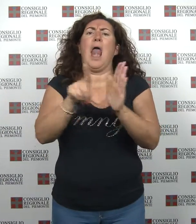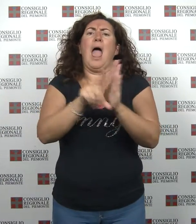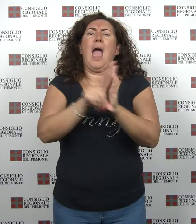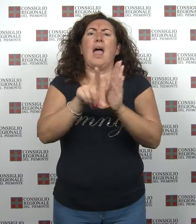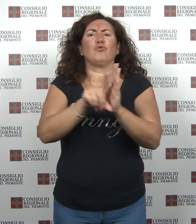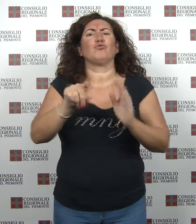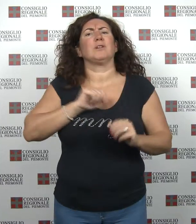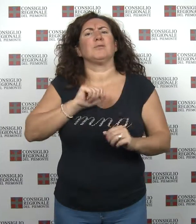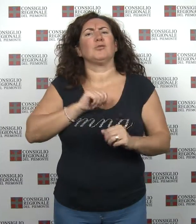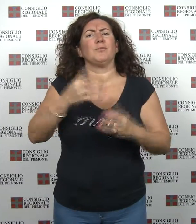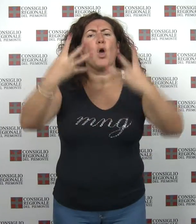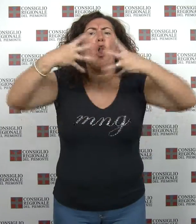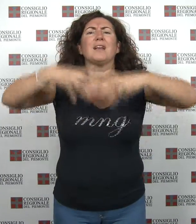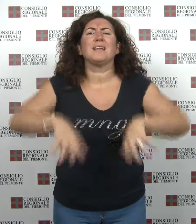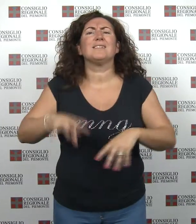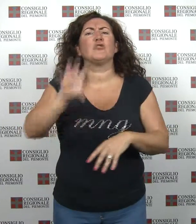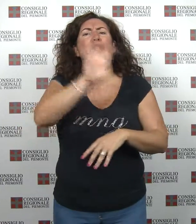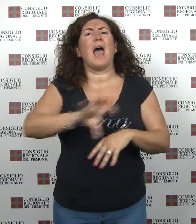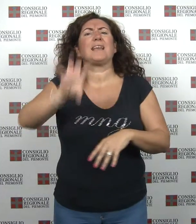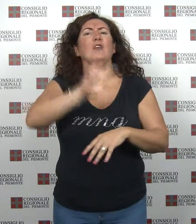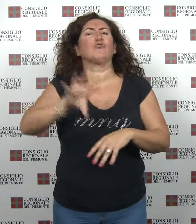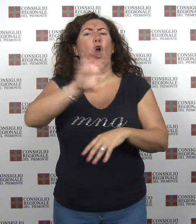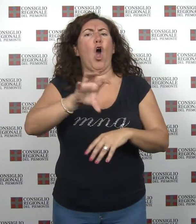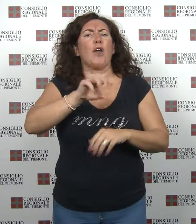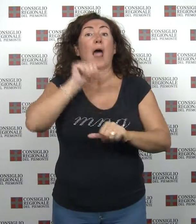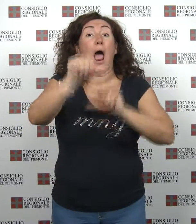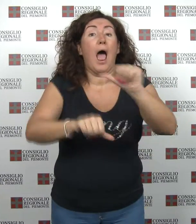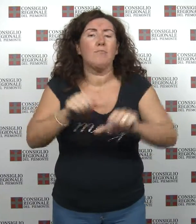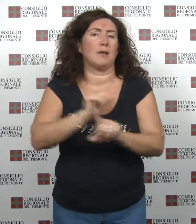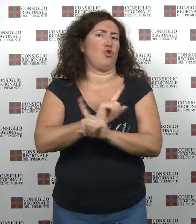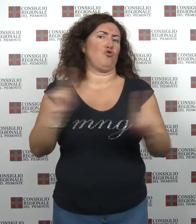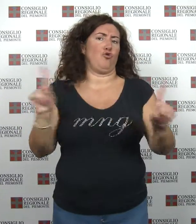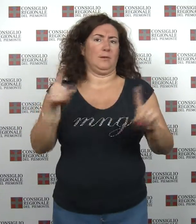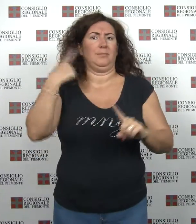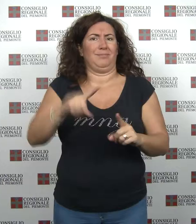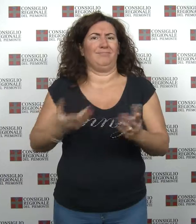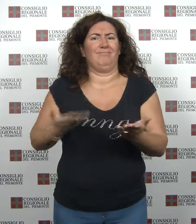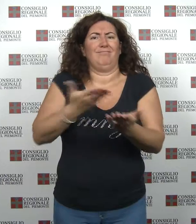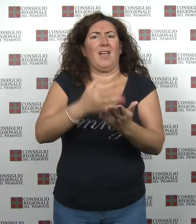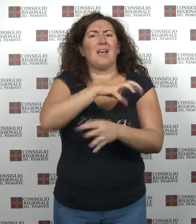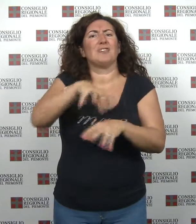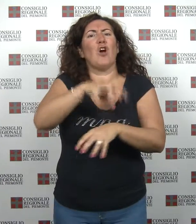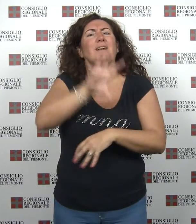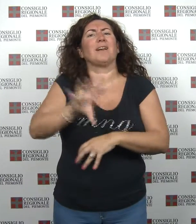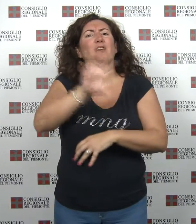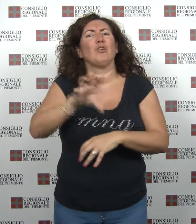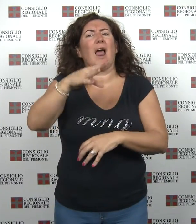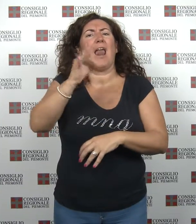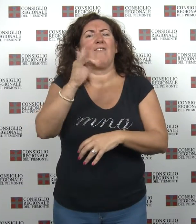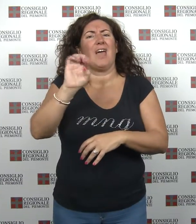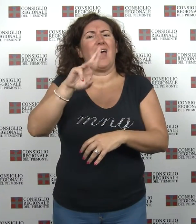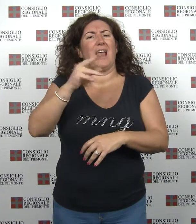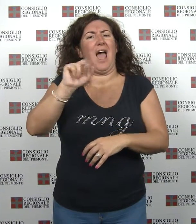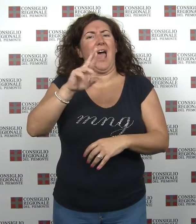regionale sull'organizzazione della Regione. Come illustrato in aula dall'assessore al personale Giovanni Maria Ferraris, il testo prevede tra l'altro